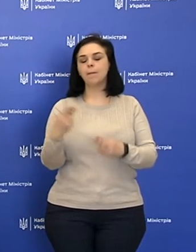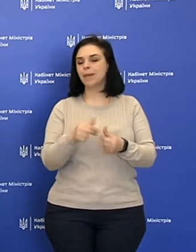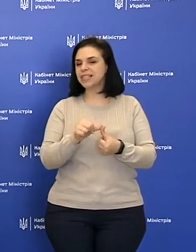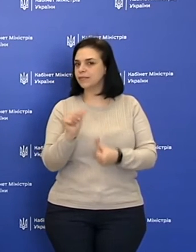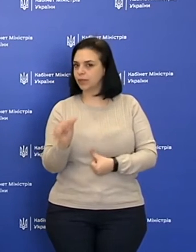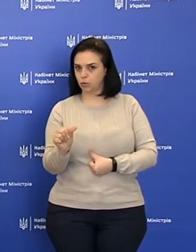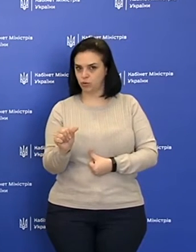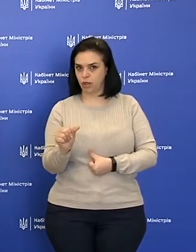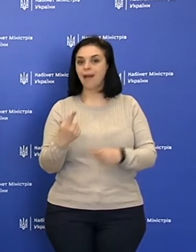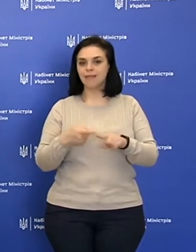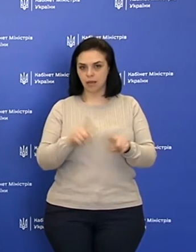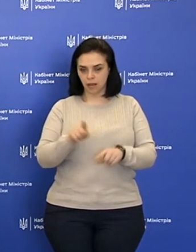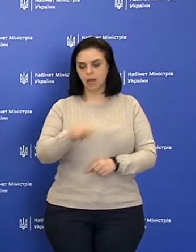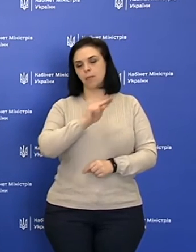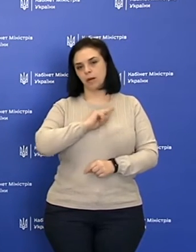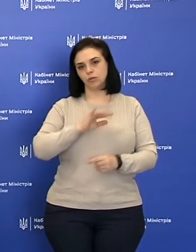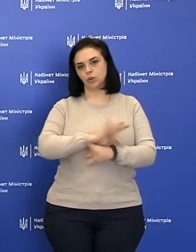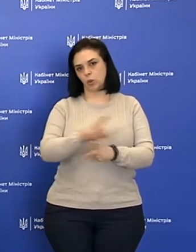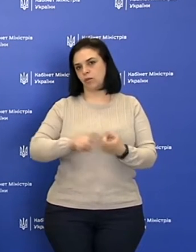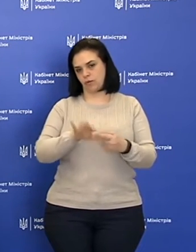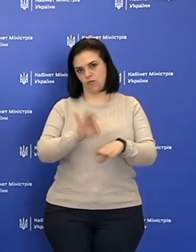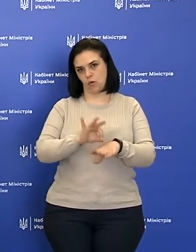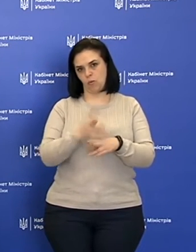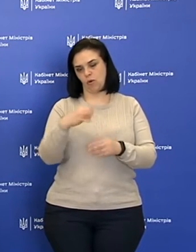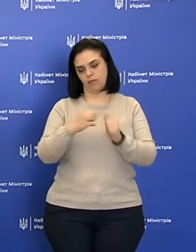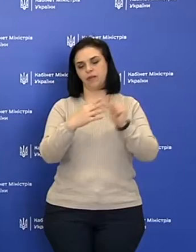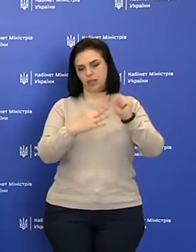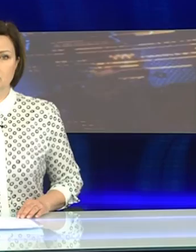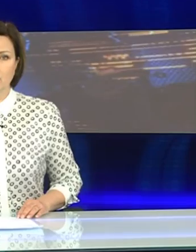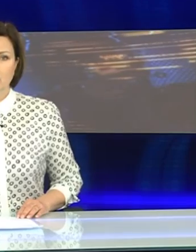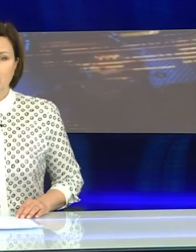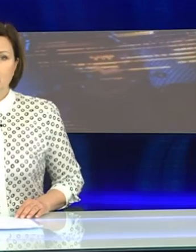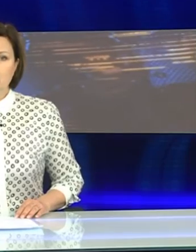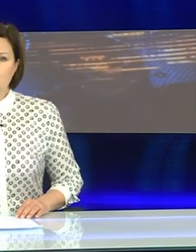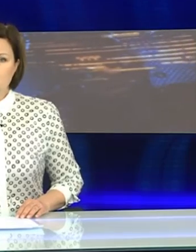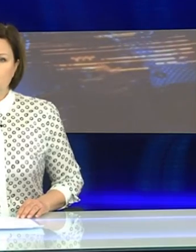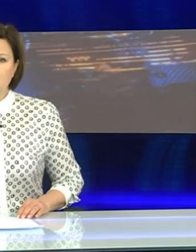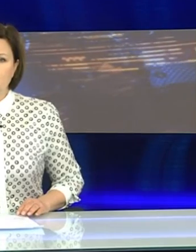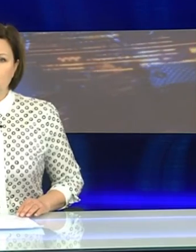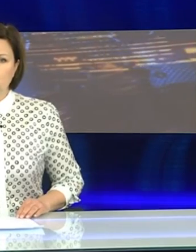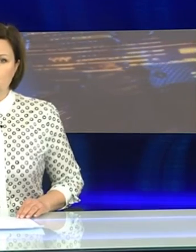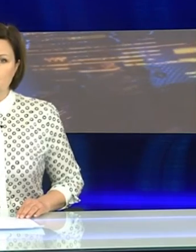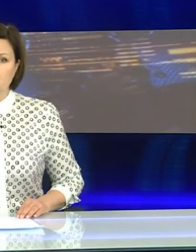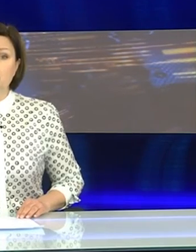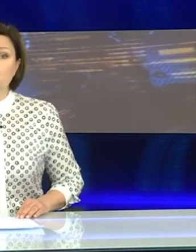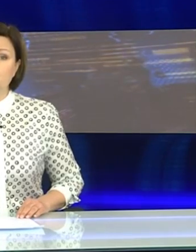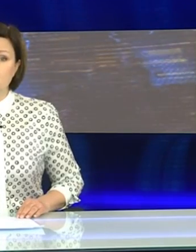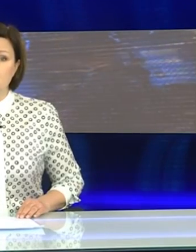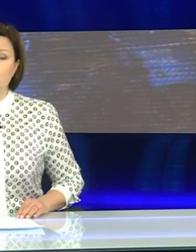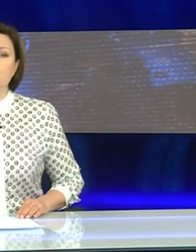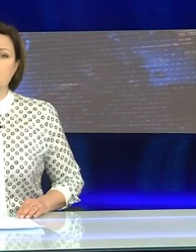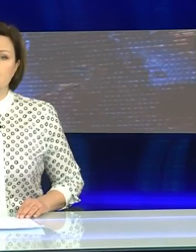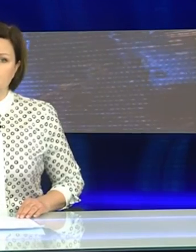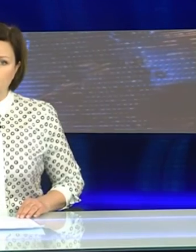без виключення, які працюють з коронавірусною хворобою COVID-19. Тим часом на Дніпропетровщині двоє